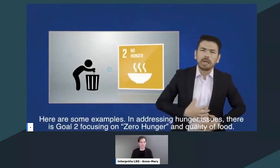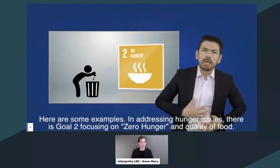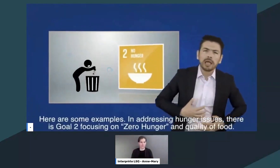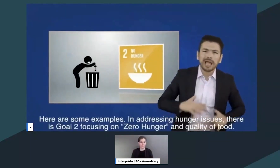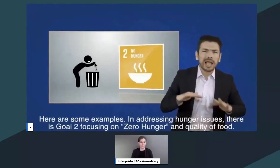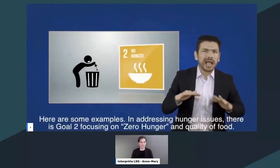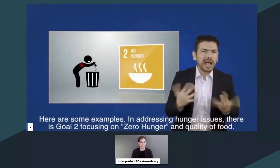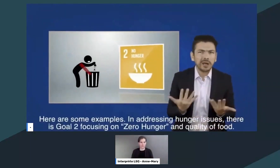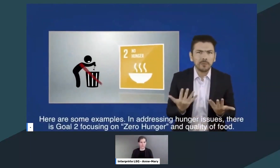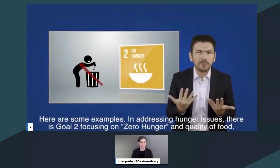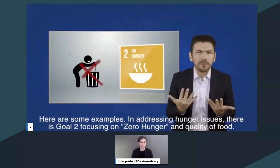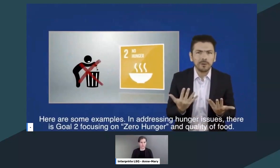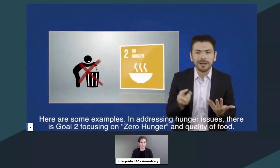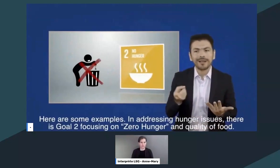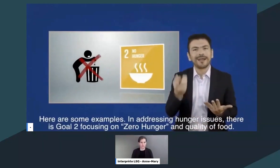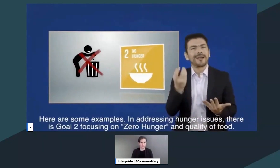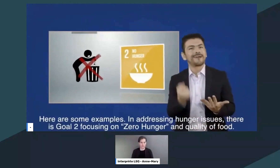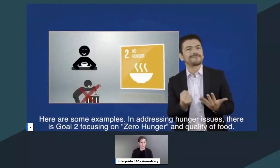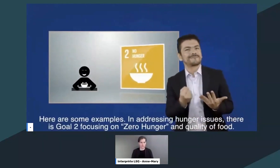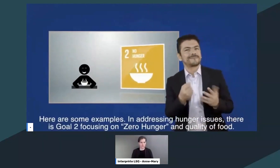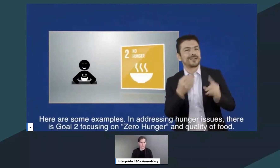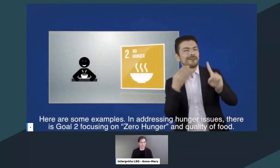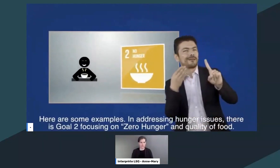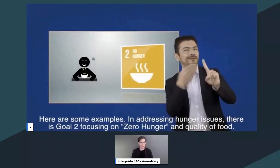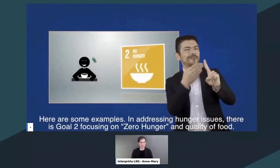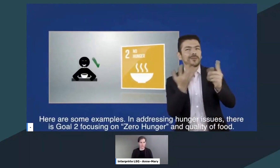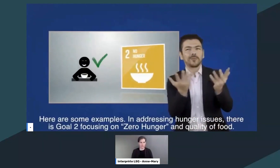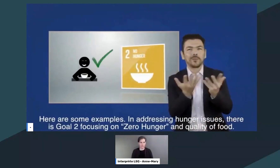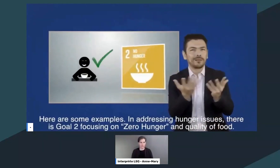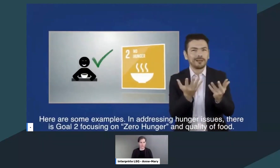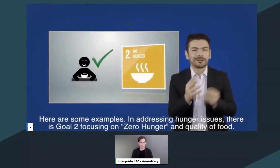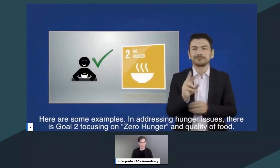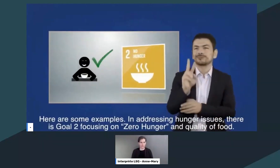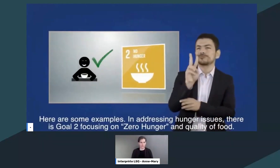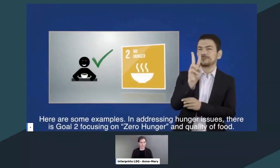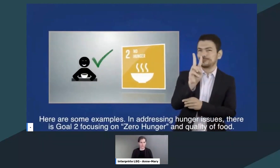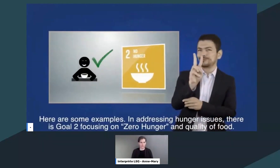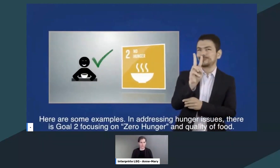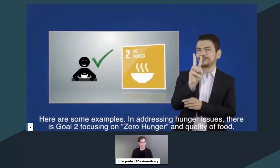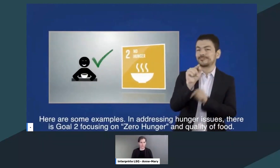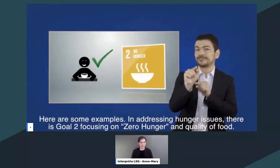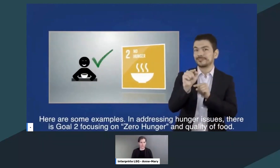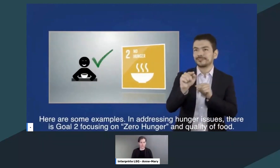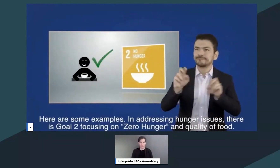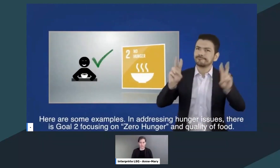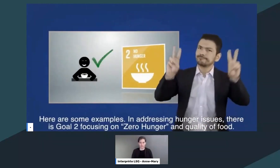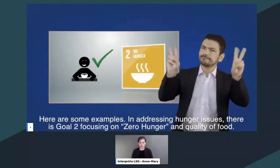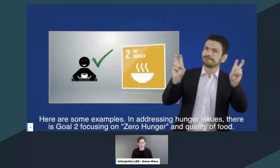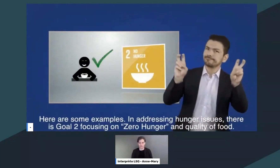s'attarde sur un des problèmes. À titre d'exemple, on parle de famine,